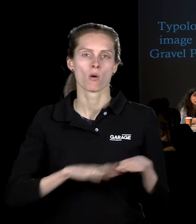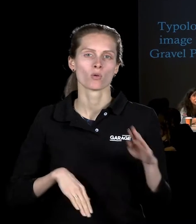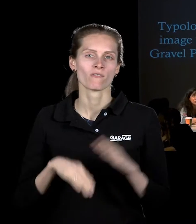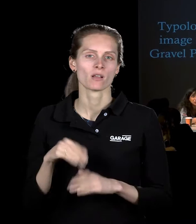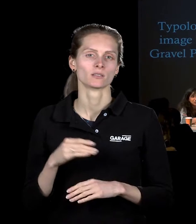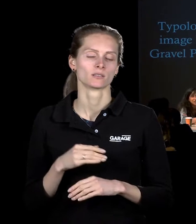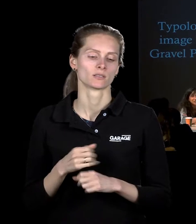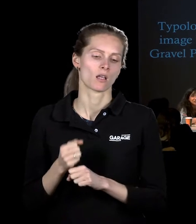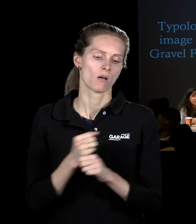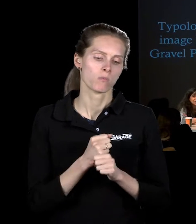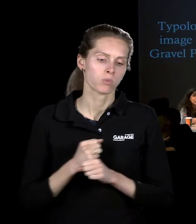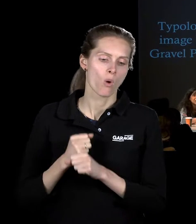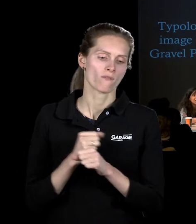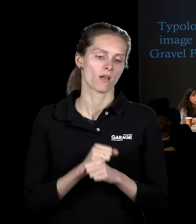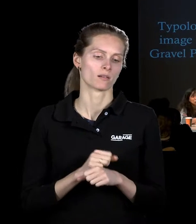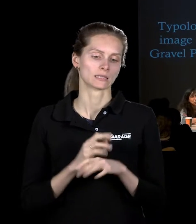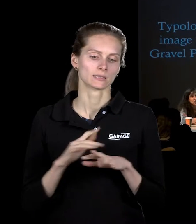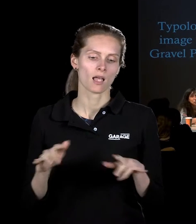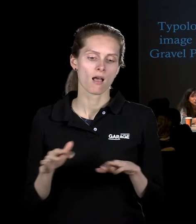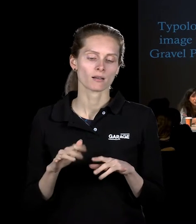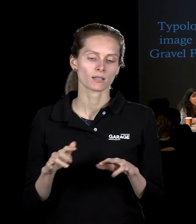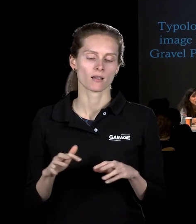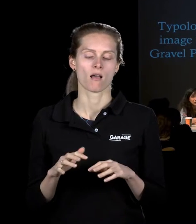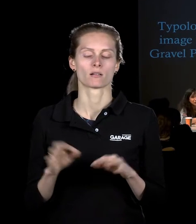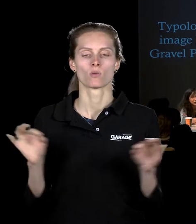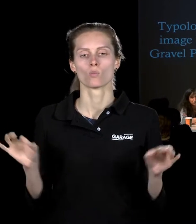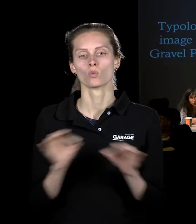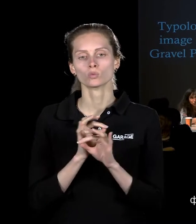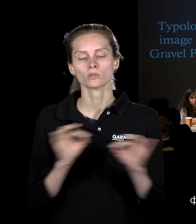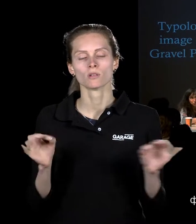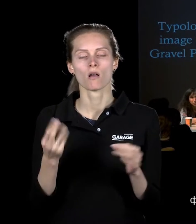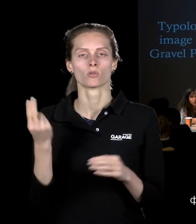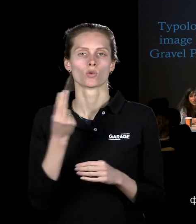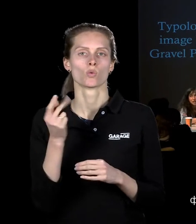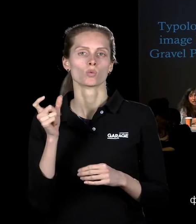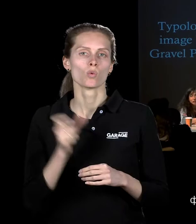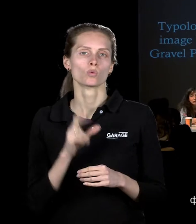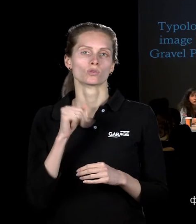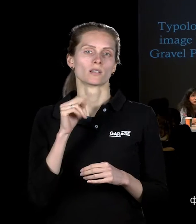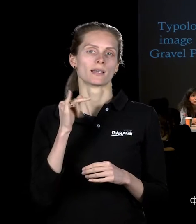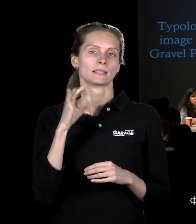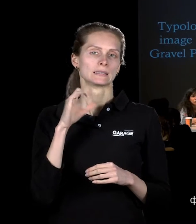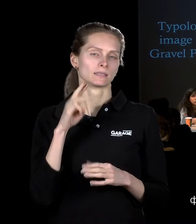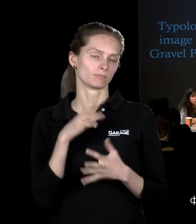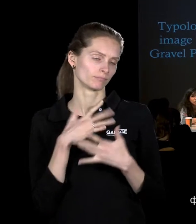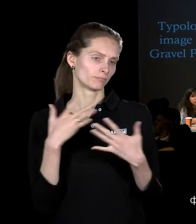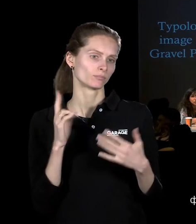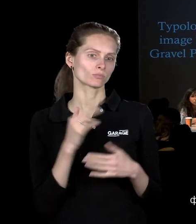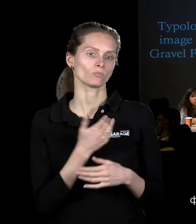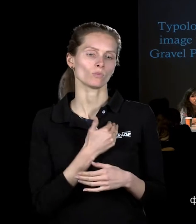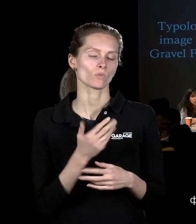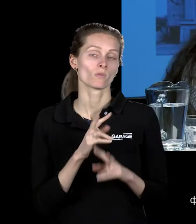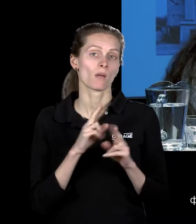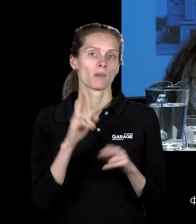там кондитеры, повара, секретари, художники, музыканты, дадаисты, все кто угодно. И к Карлу Блосфельду,